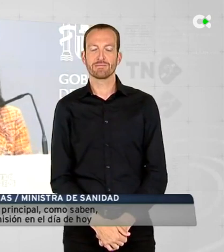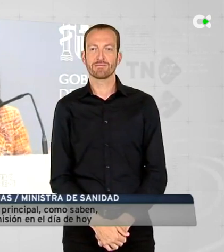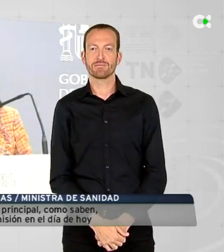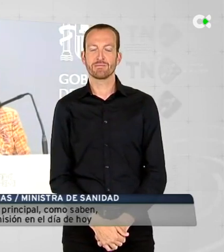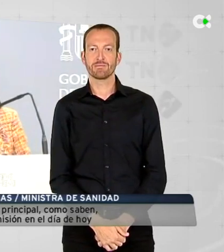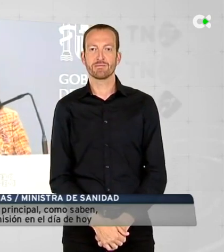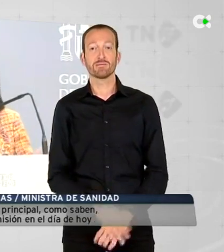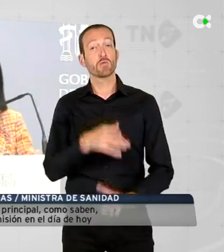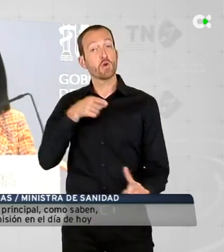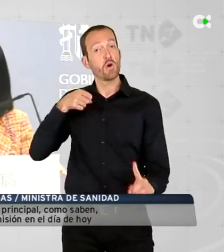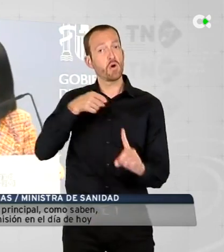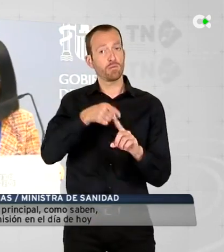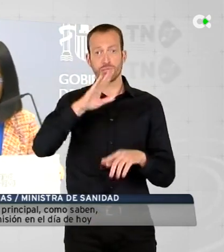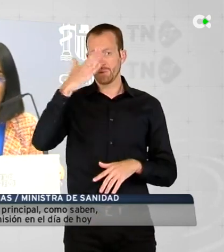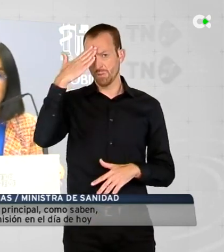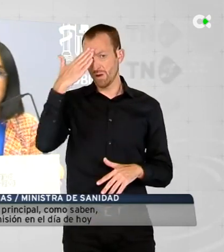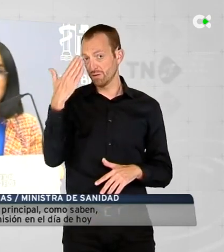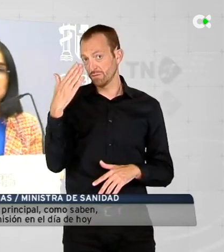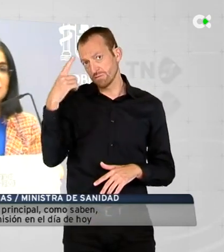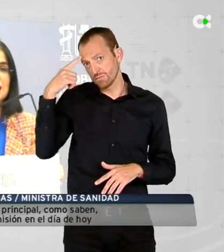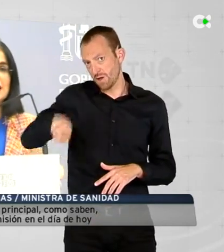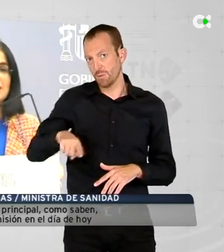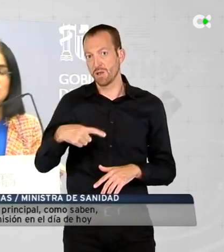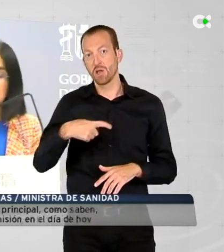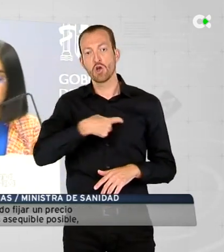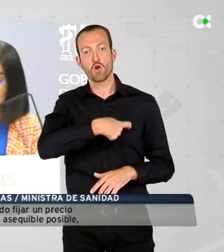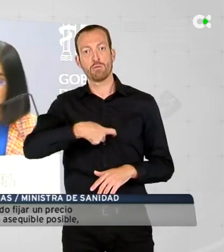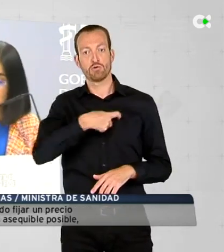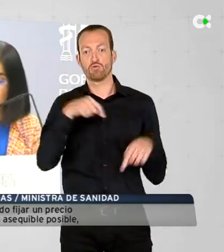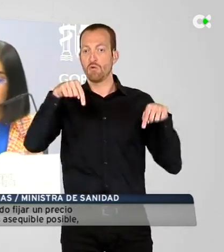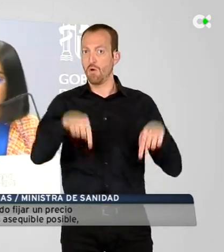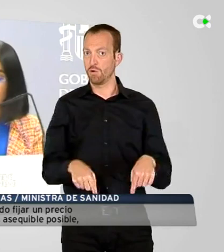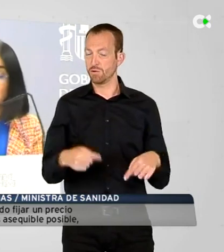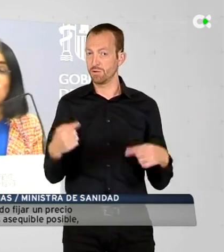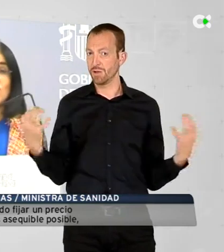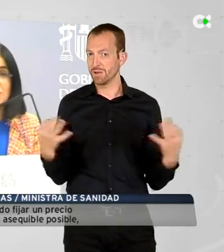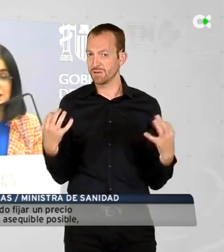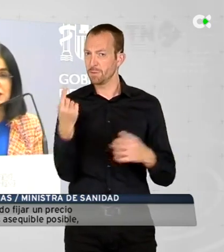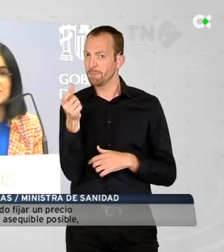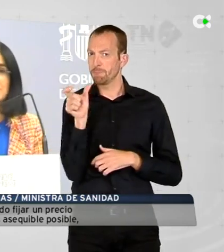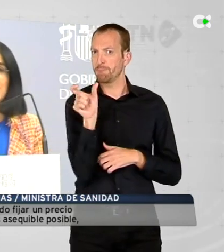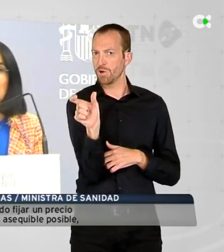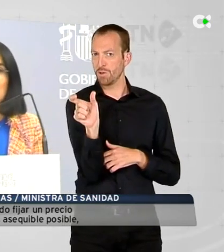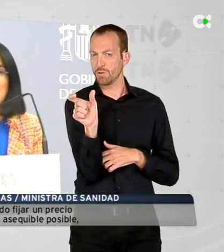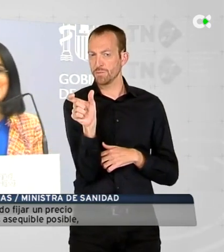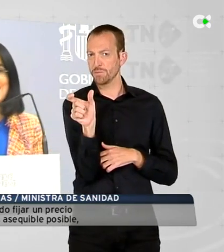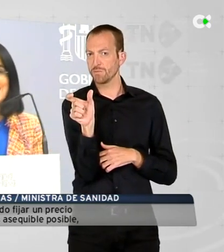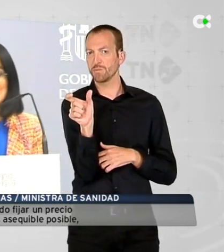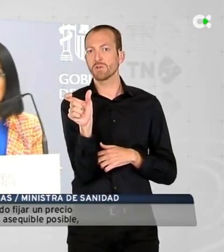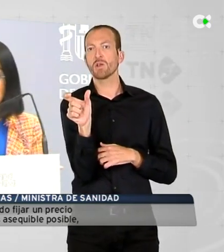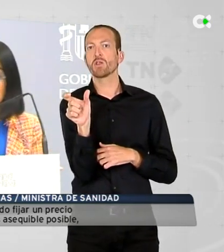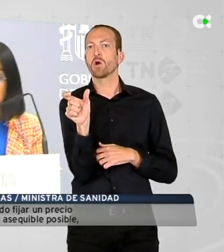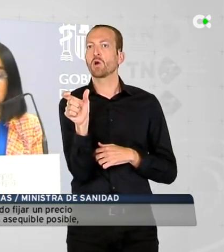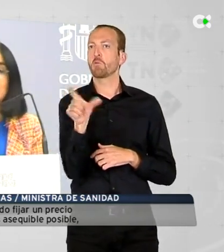El objetivo principal, como saben, de la Comisión en el día de hoy ha sido fijar un precio lo más